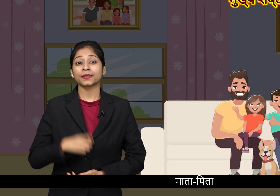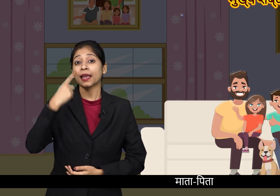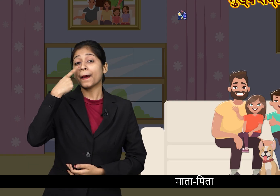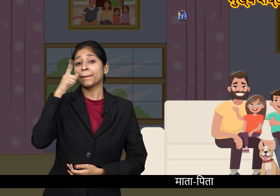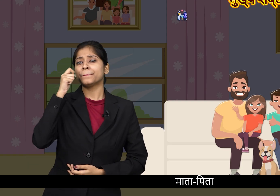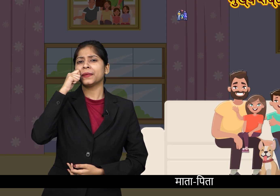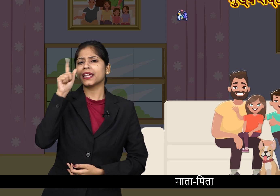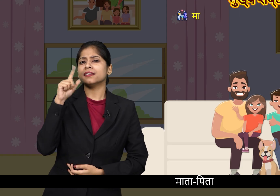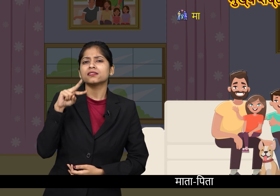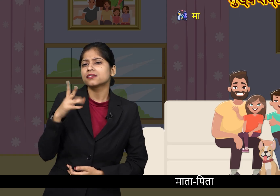माता पिता,